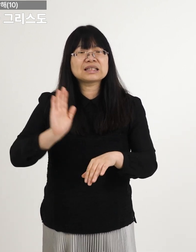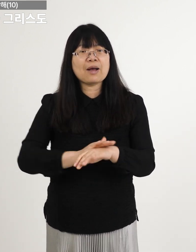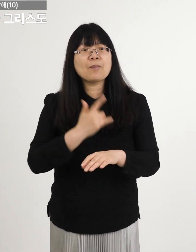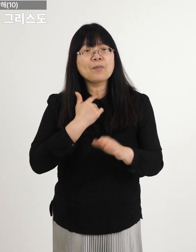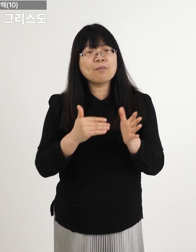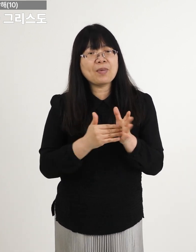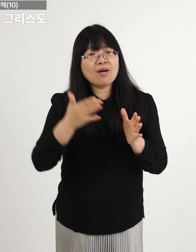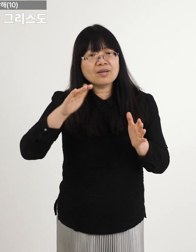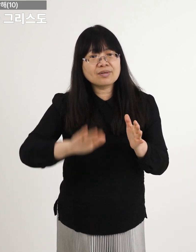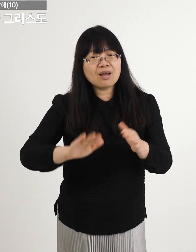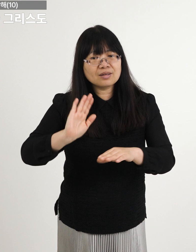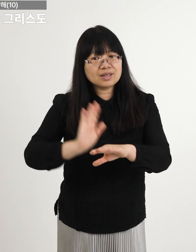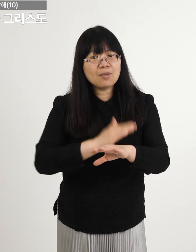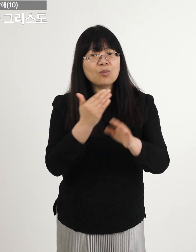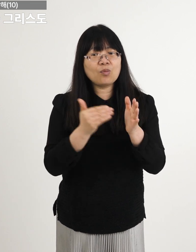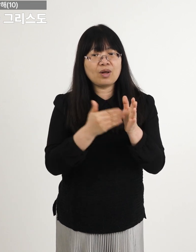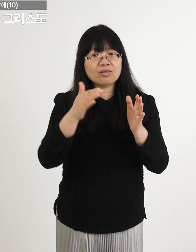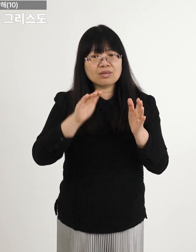잘못했는데